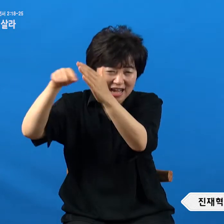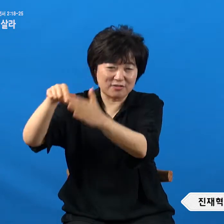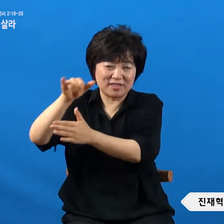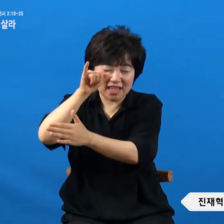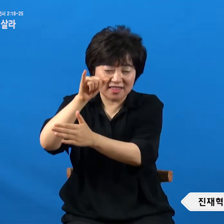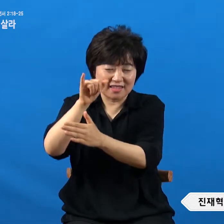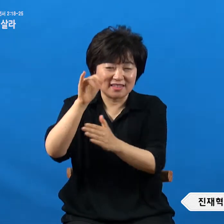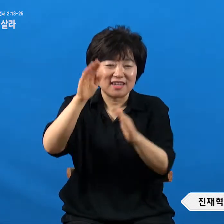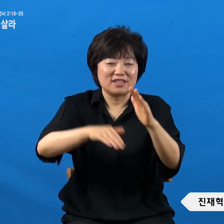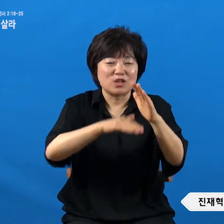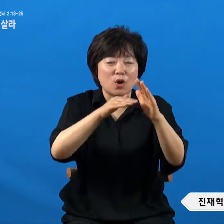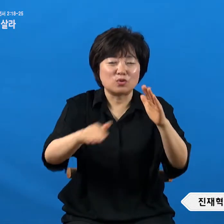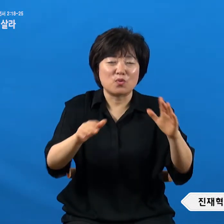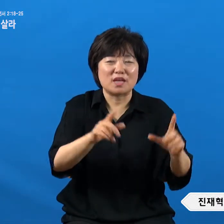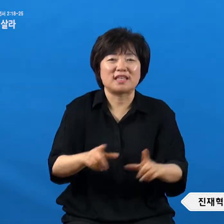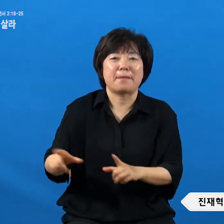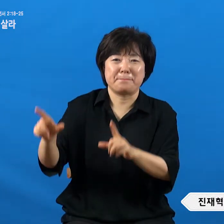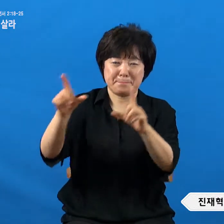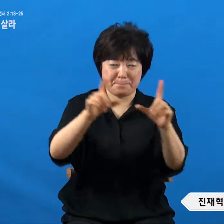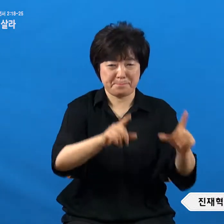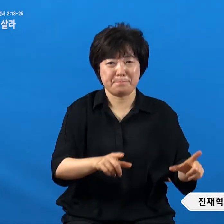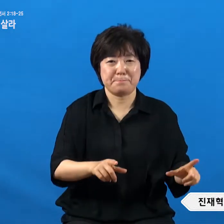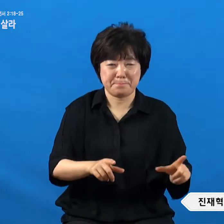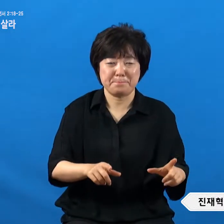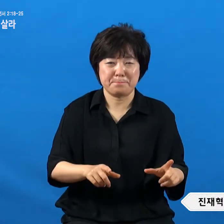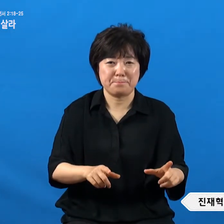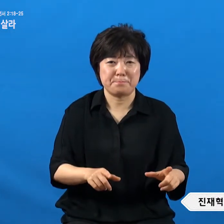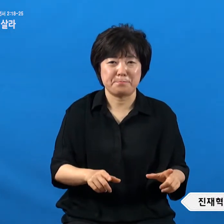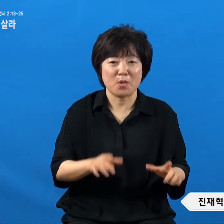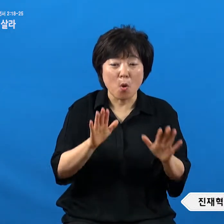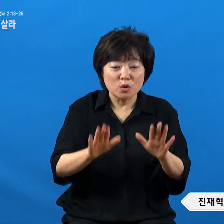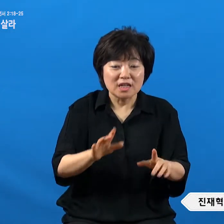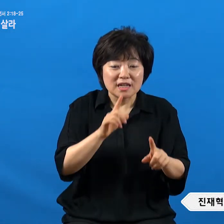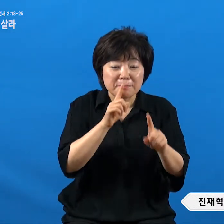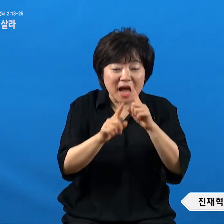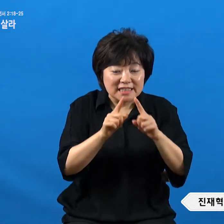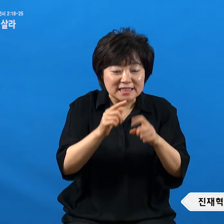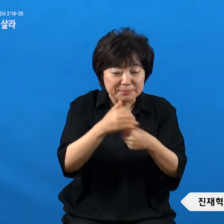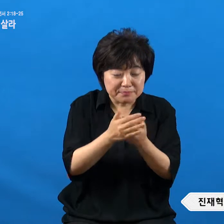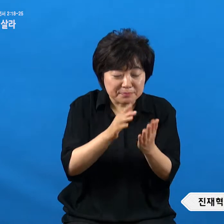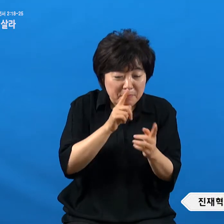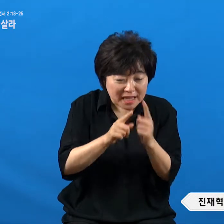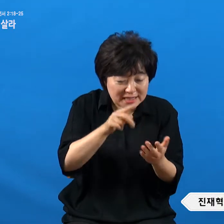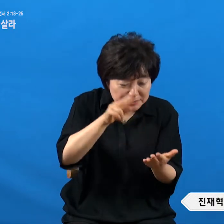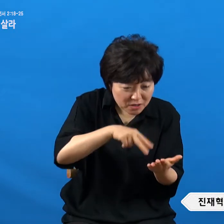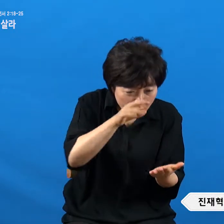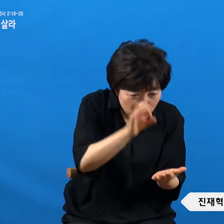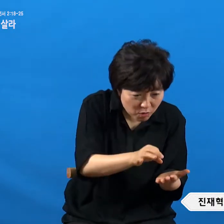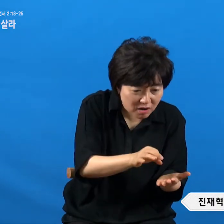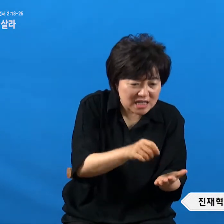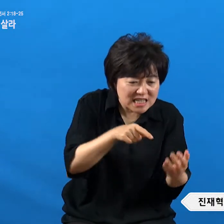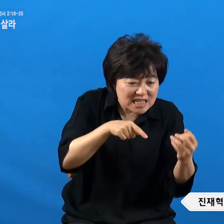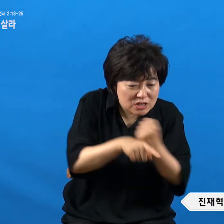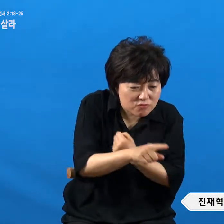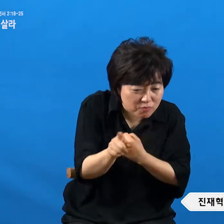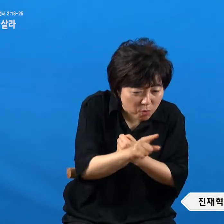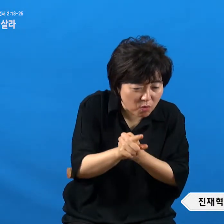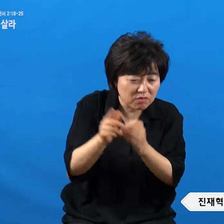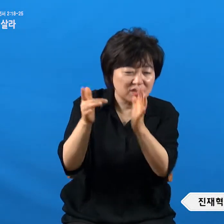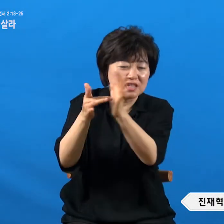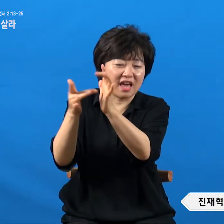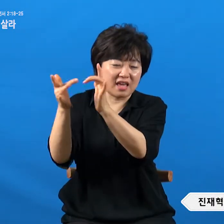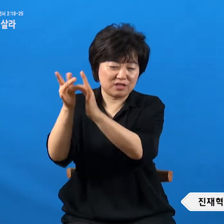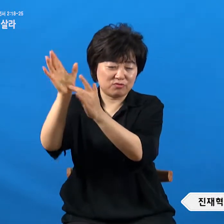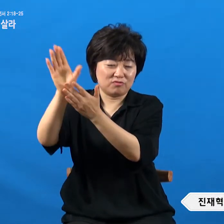있는 성도의 삶을 말씀합니다. 그리고 성경은 오늘 그 이유를 바로 예수 그리스도의